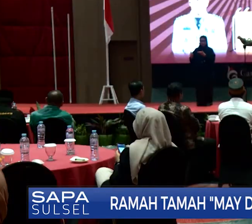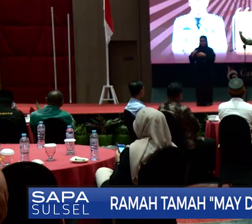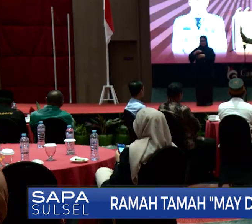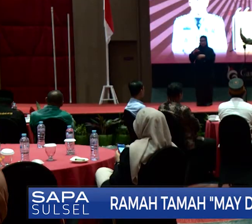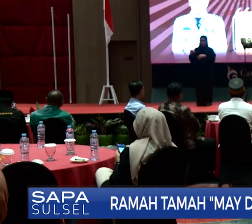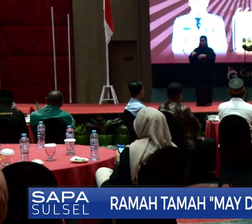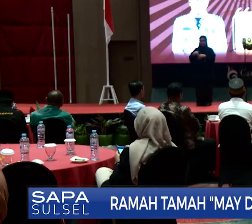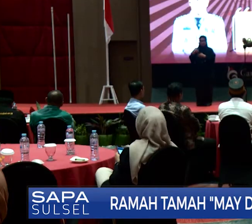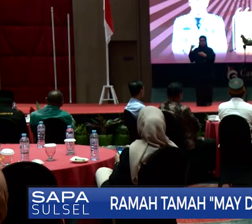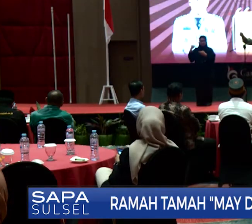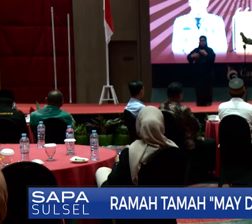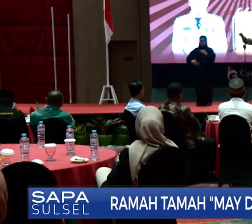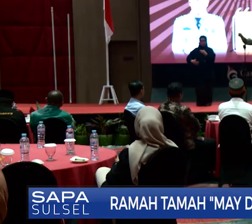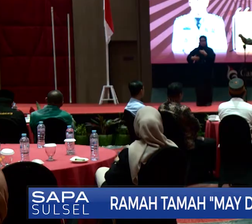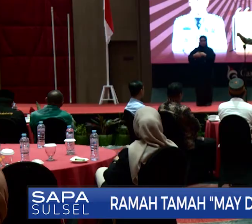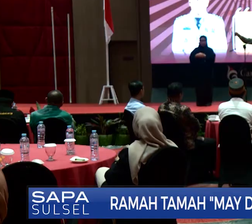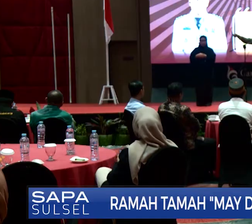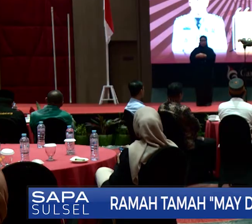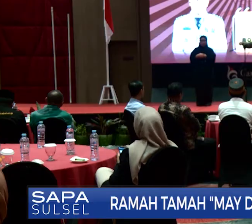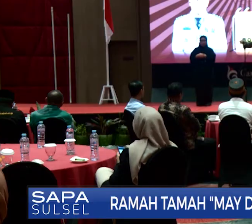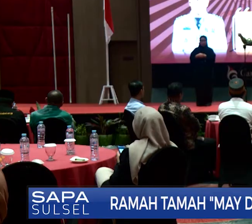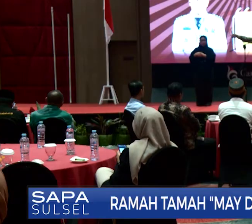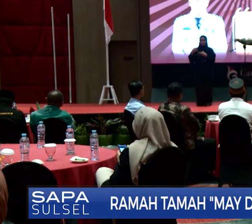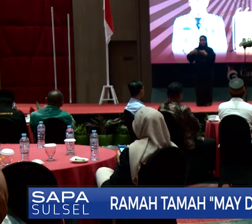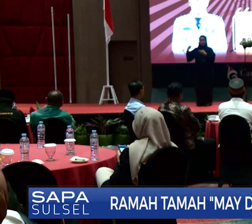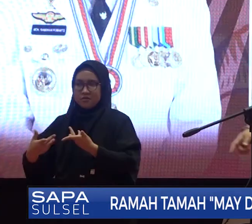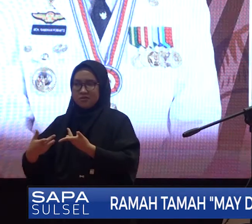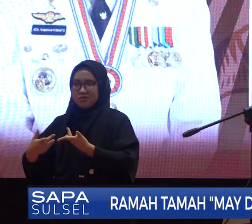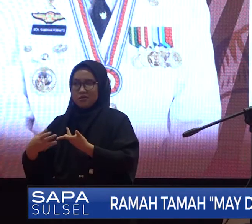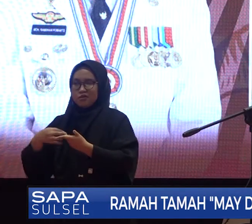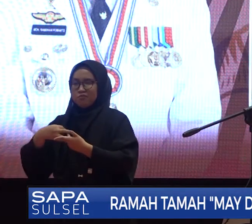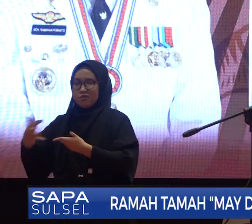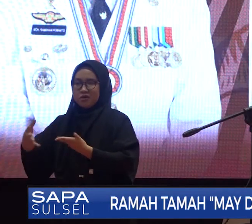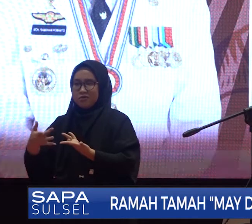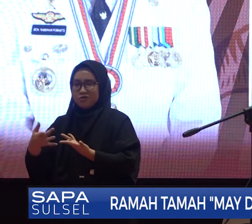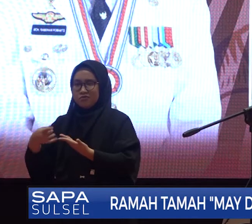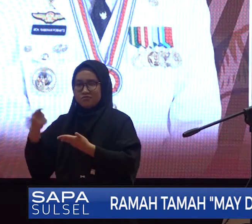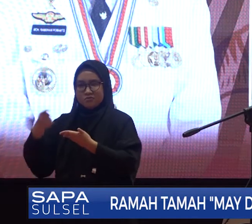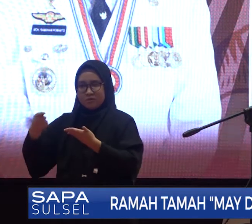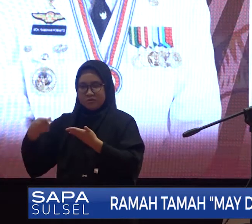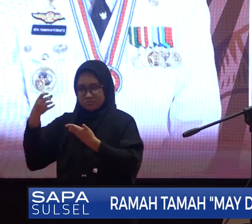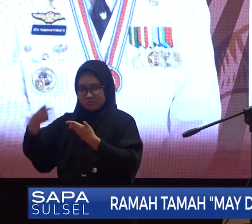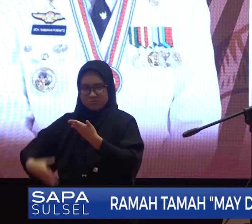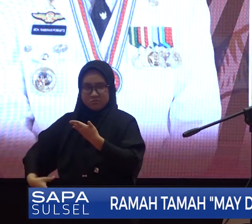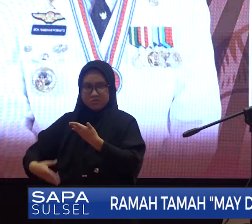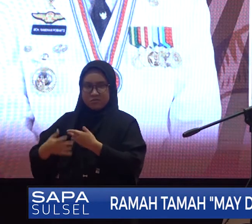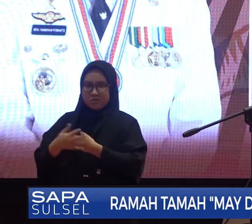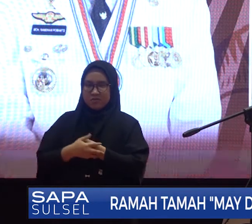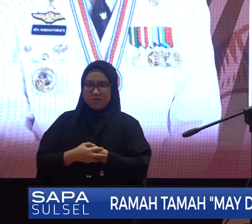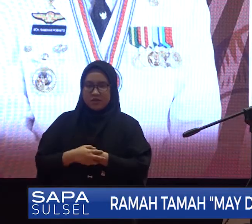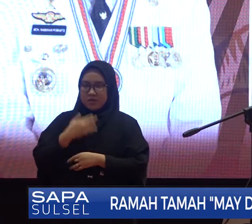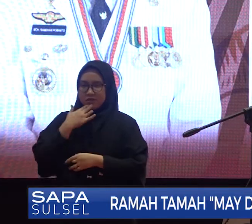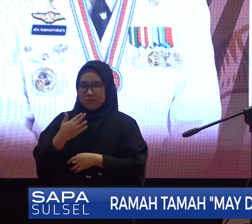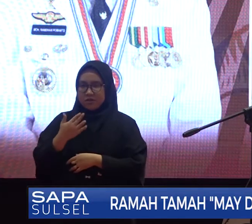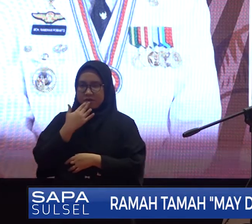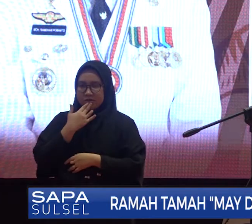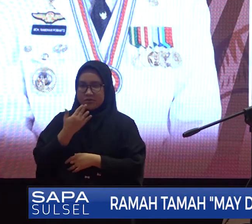itu itu mahal tanda tangannya lebih mahal dari tanda tangannya Walikota itu Iya maka itu sekali lagi terima